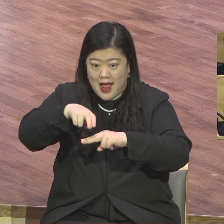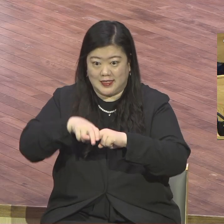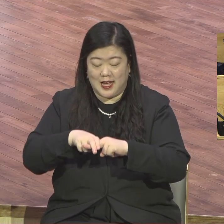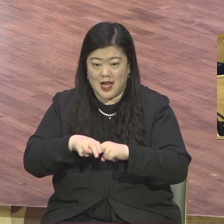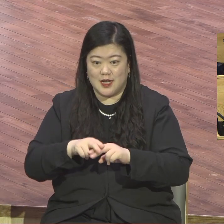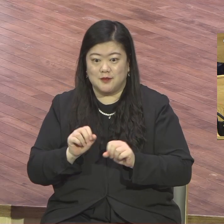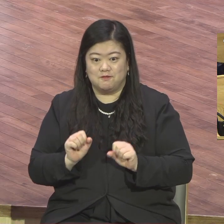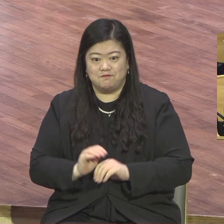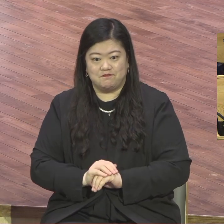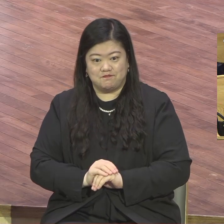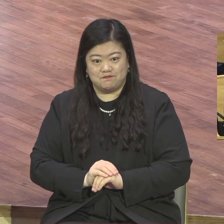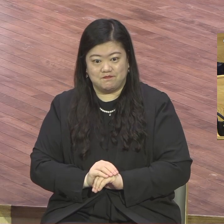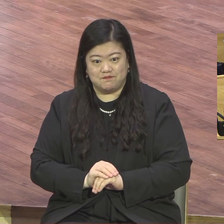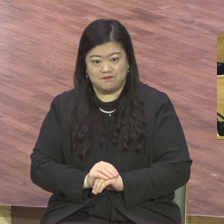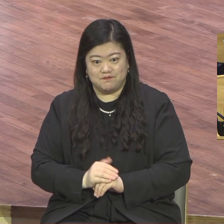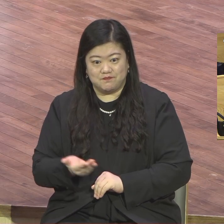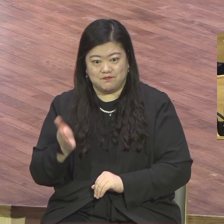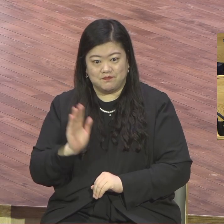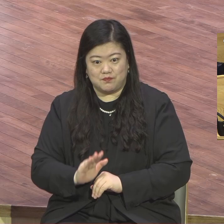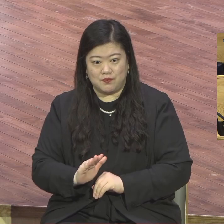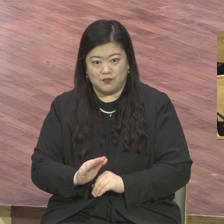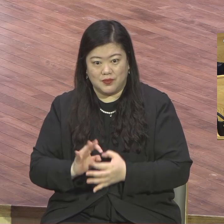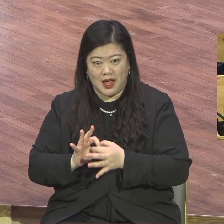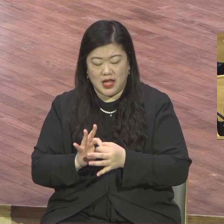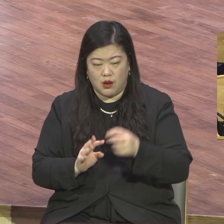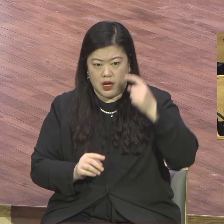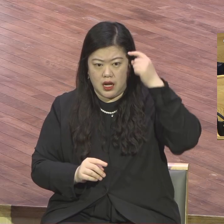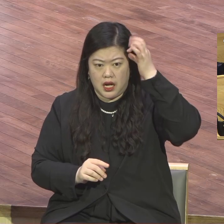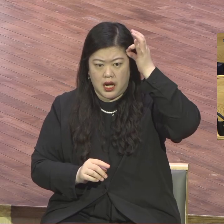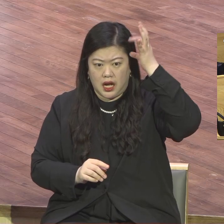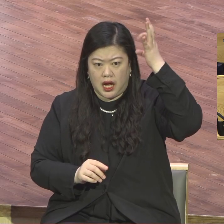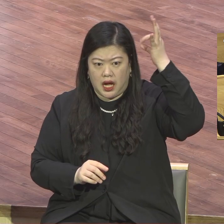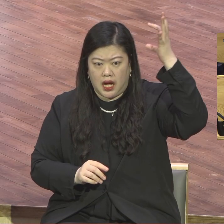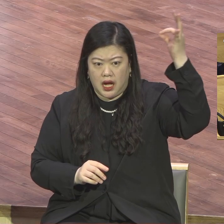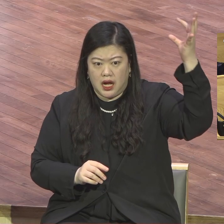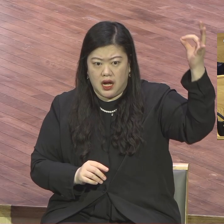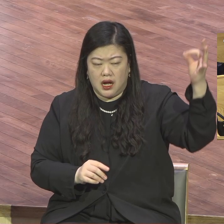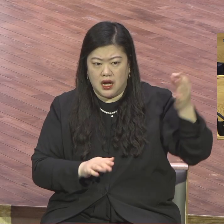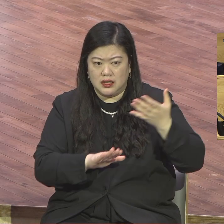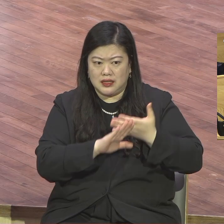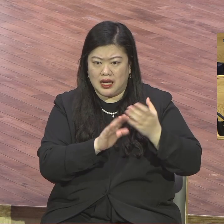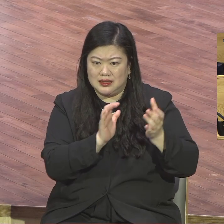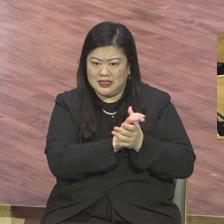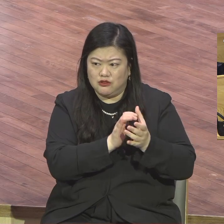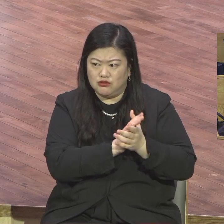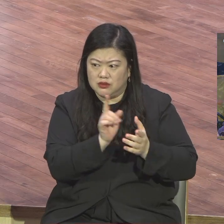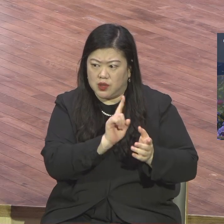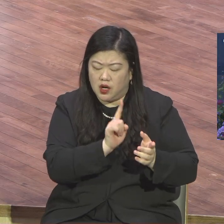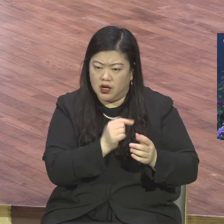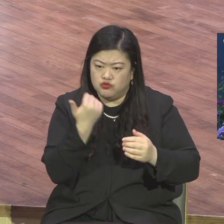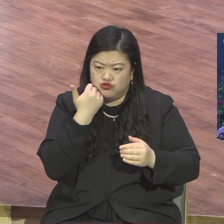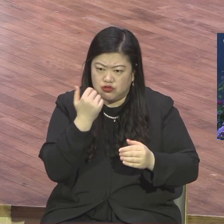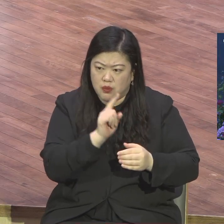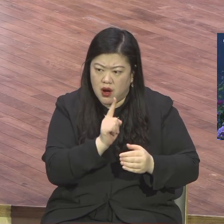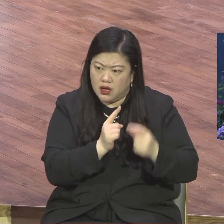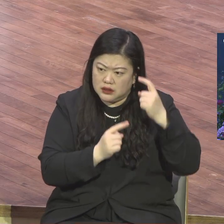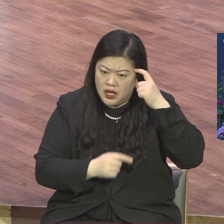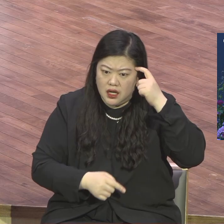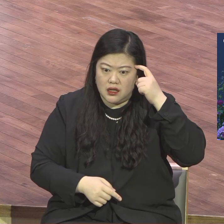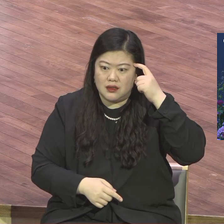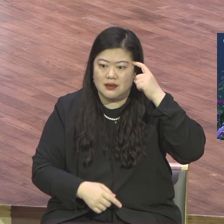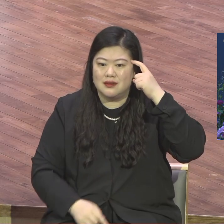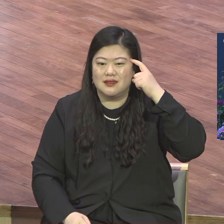체질이. 이 계속 속고 있어요. 이 문화 속 이 현장에서. 복음 가진 우리는요. 이제 우리 적어도